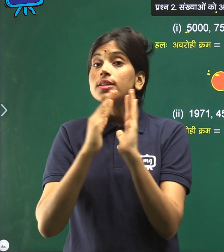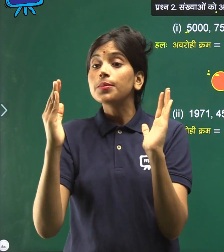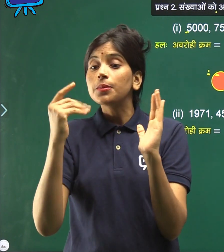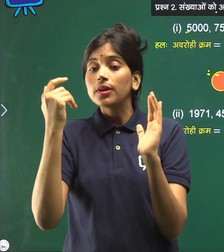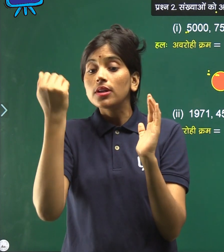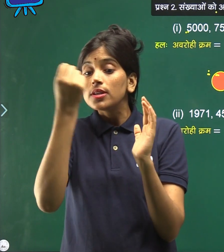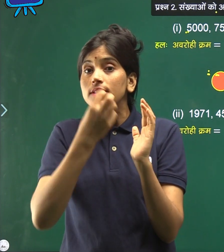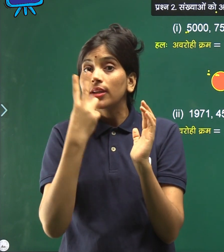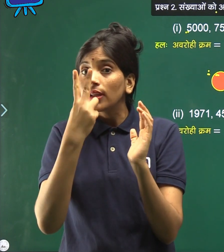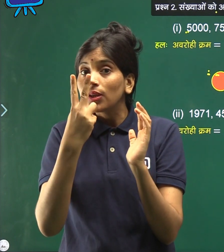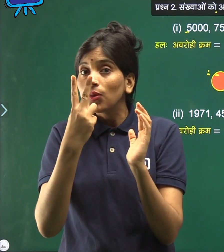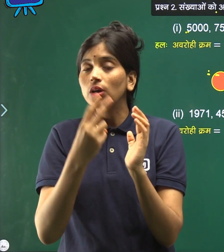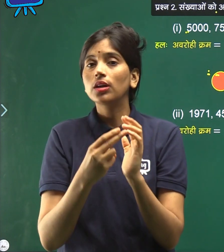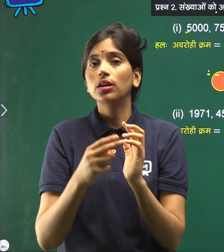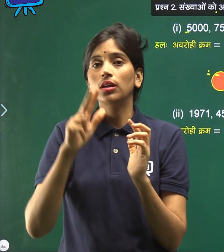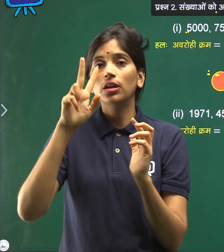है?